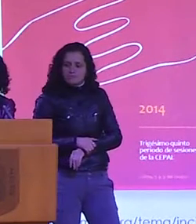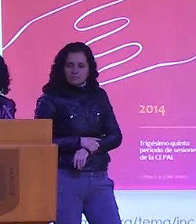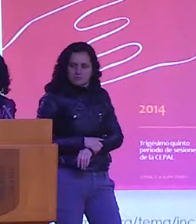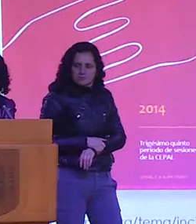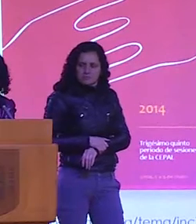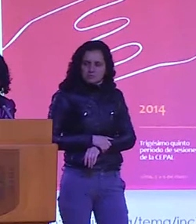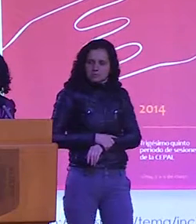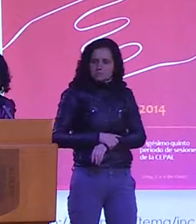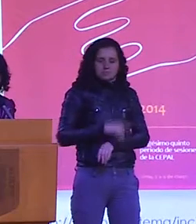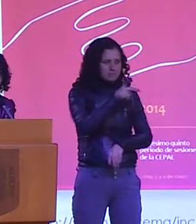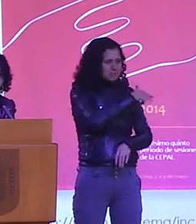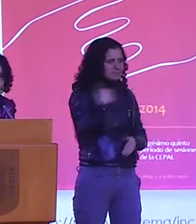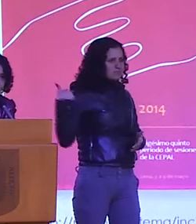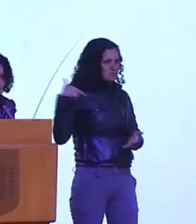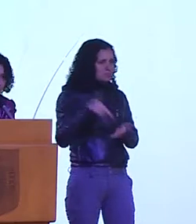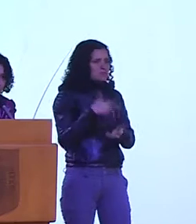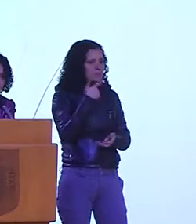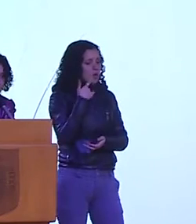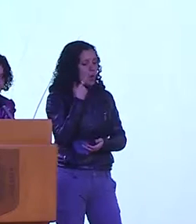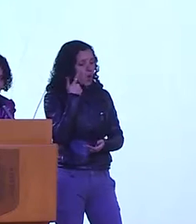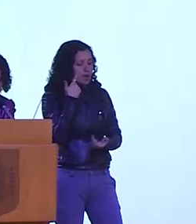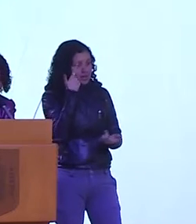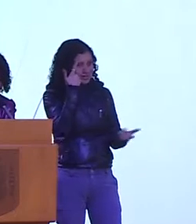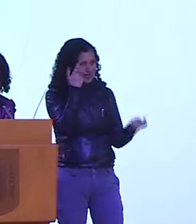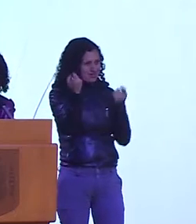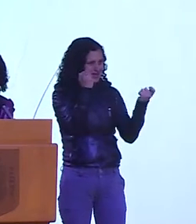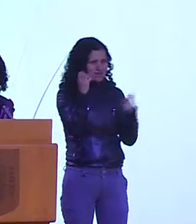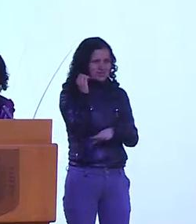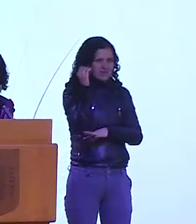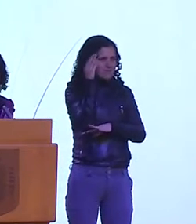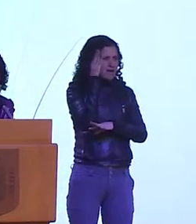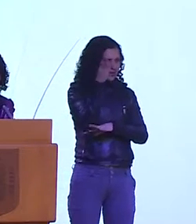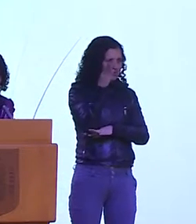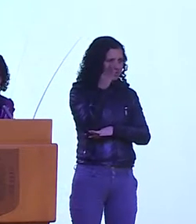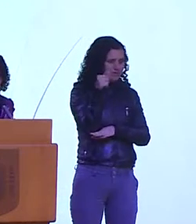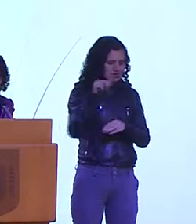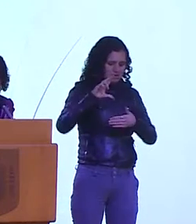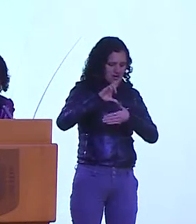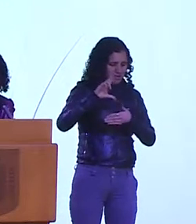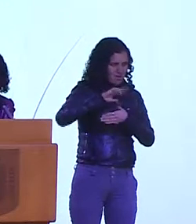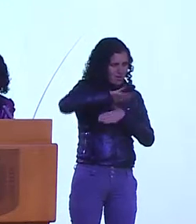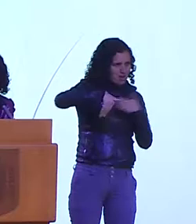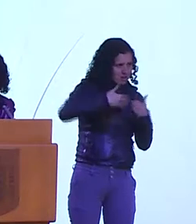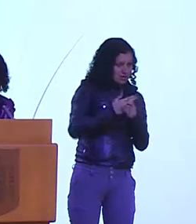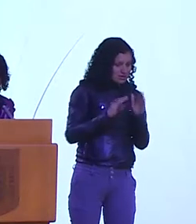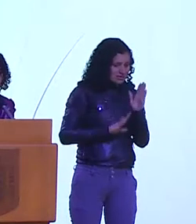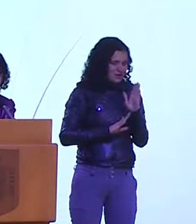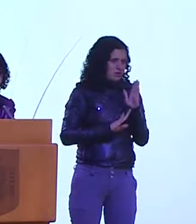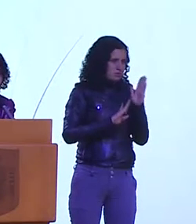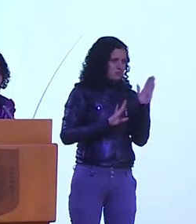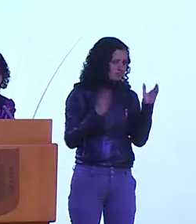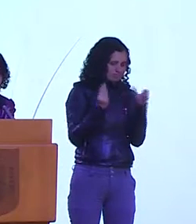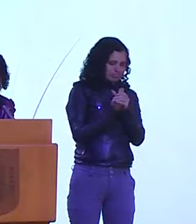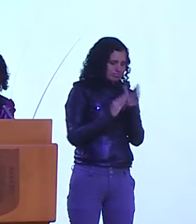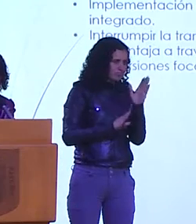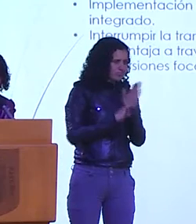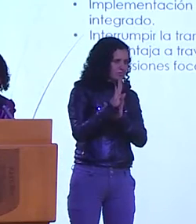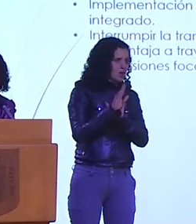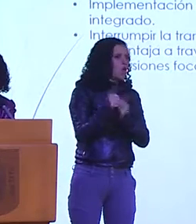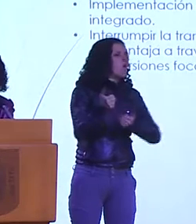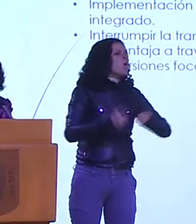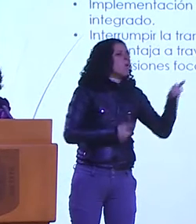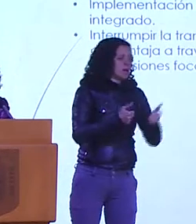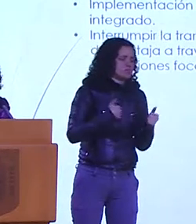Específicamente, Bubini nos dice que las estrategias del Banco Interamericano de Desarrollo para lograr la inclusión social son las siguientes. Voy